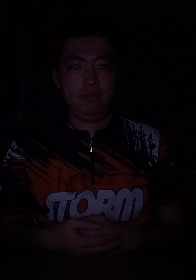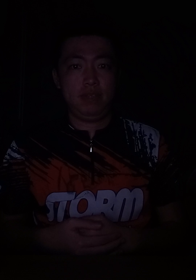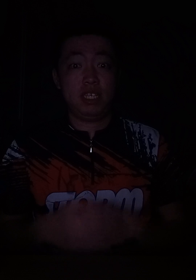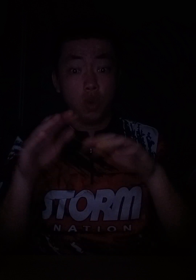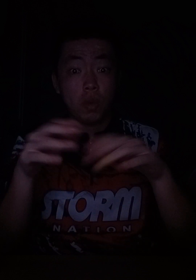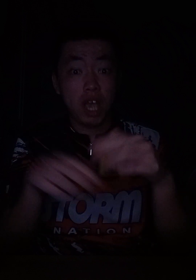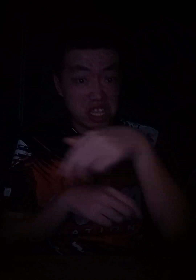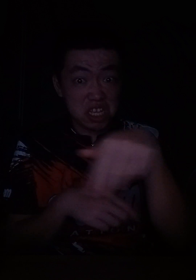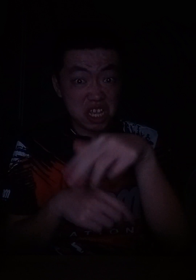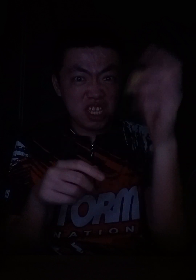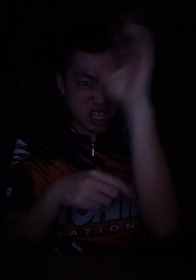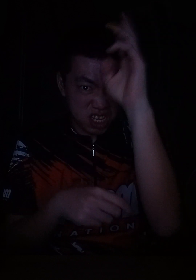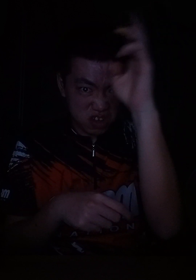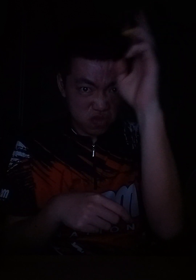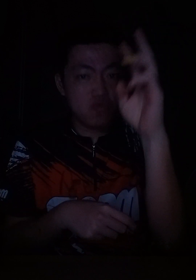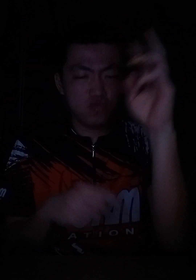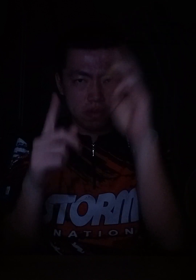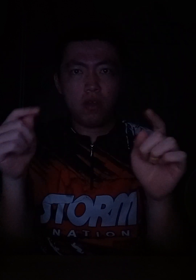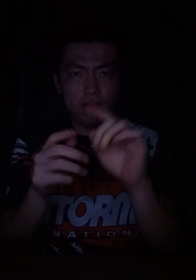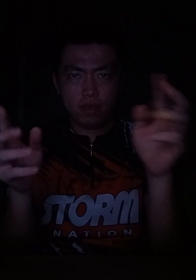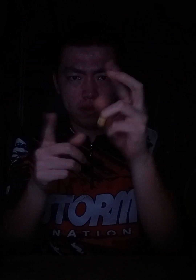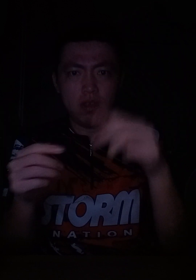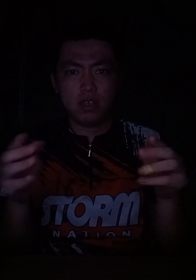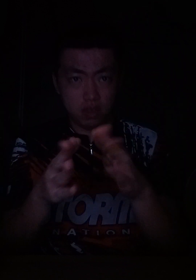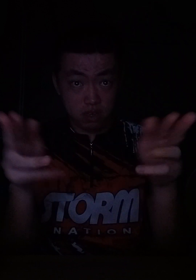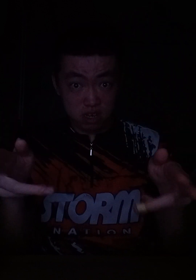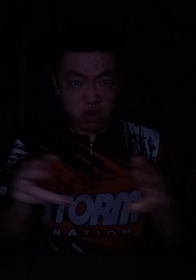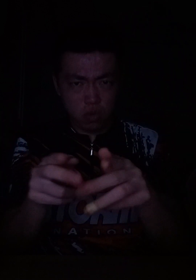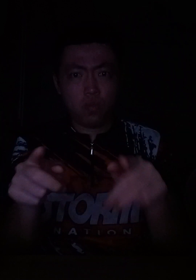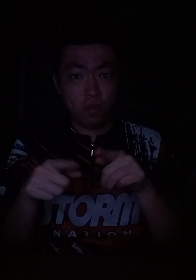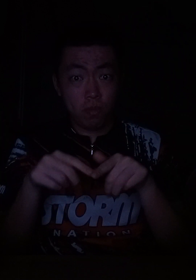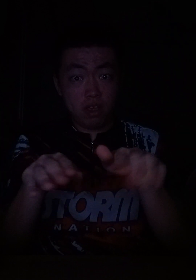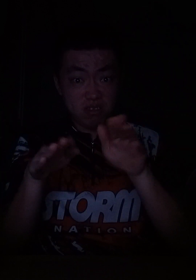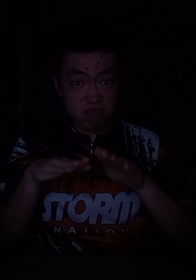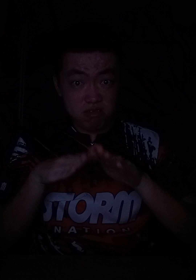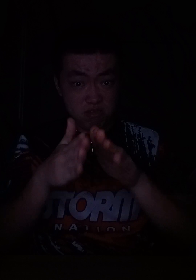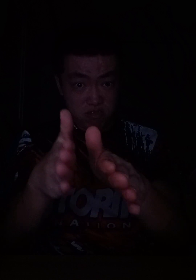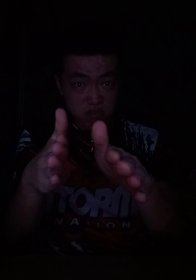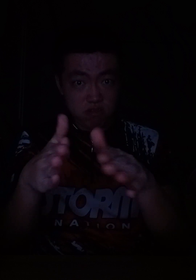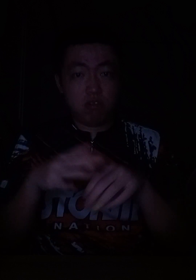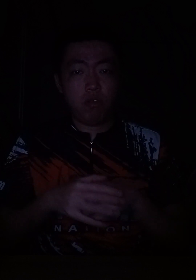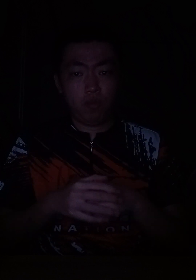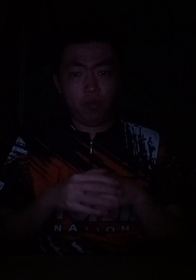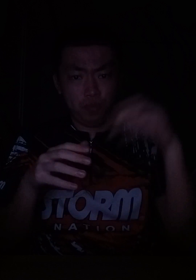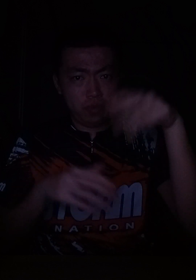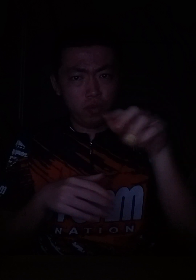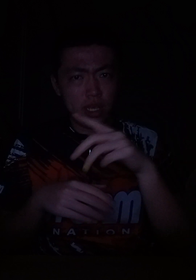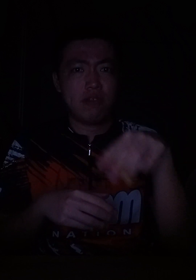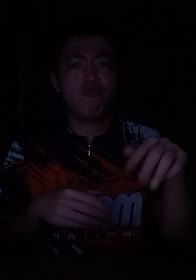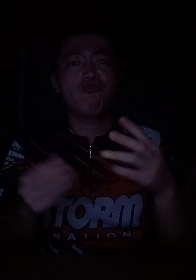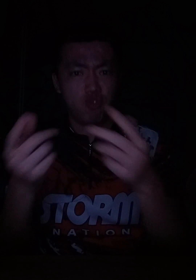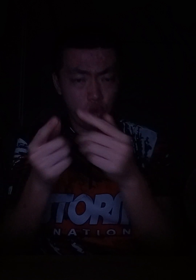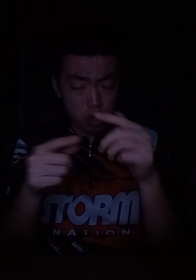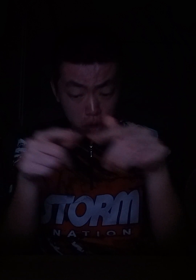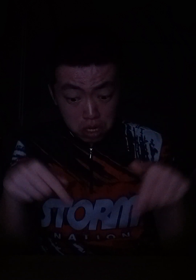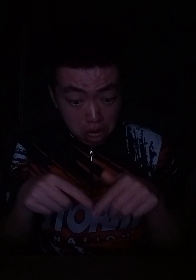소방차 한 대가 사이렌 소리를 울리며 줄지어선 차량들 사이로 빠르게 지나갑니다. 잠시 뒤 도착한 구조 현장. 승용차